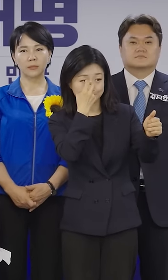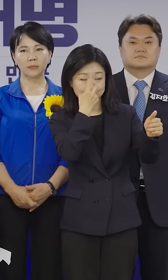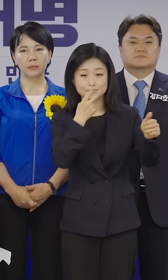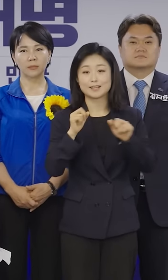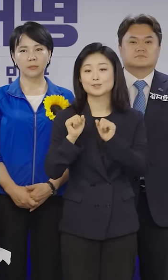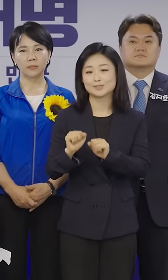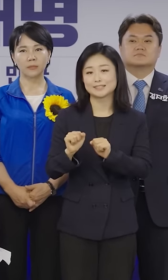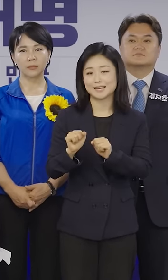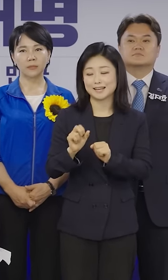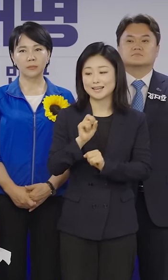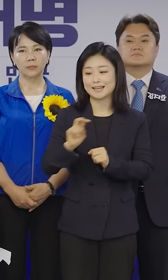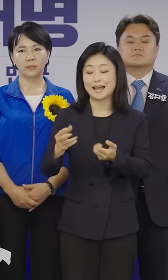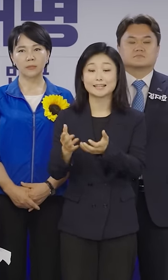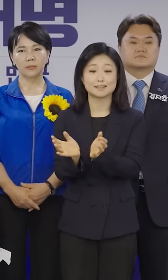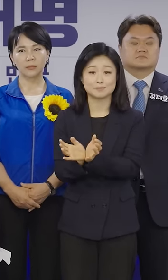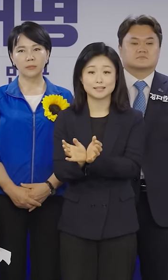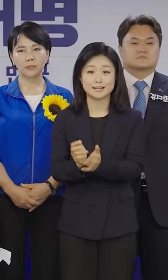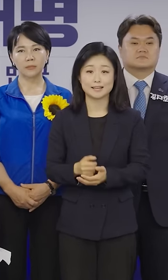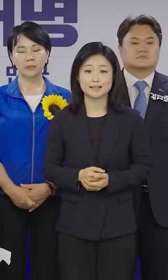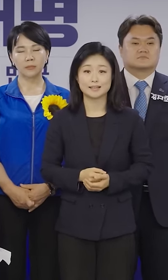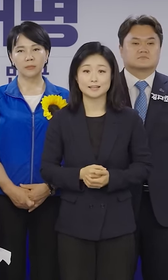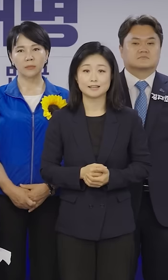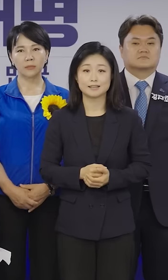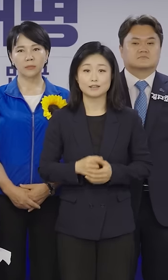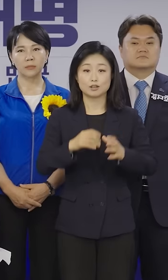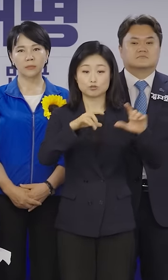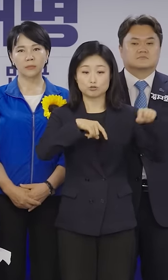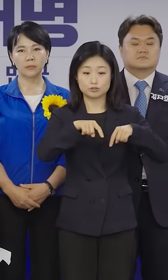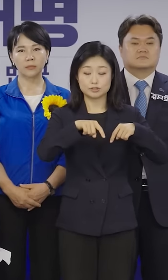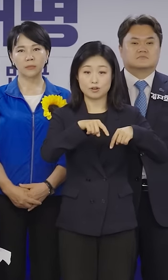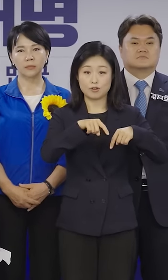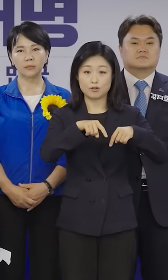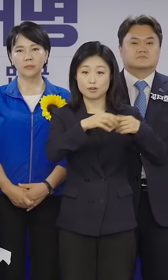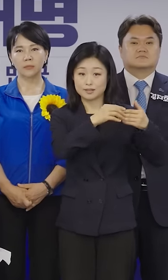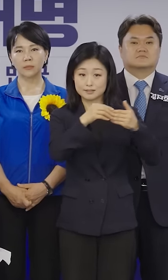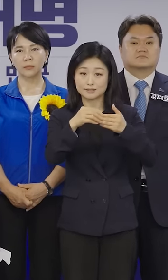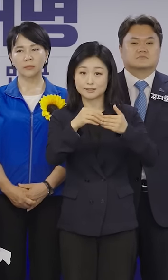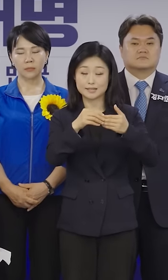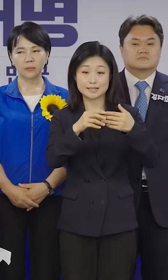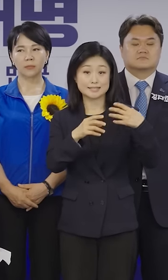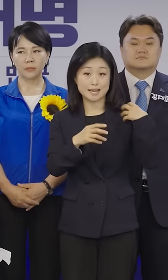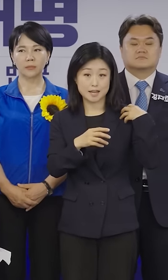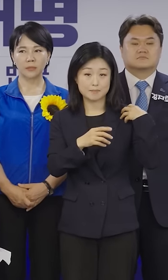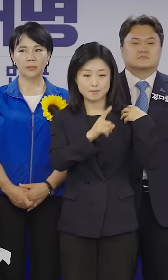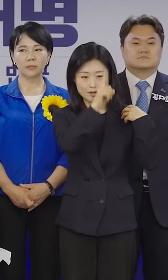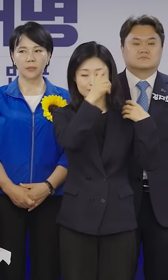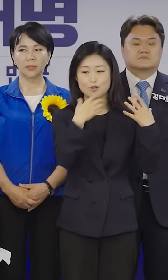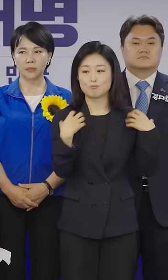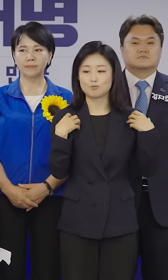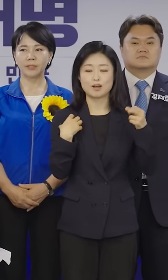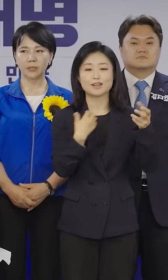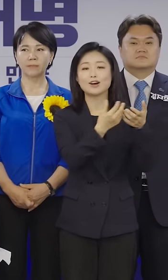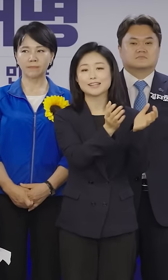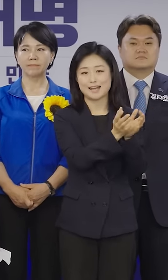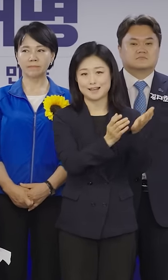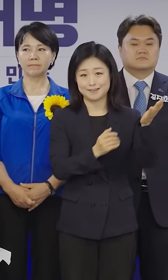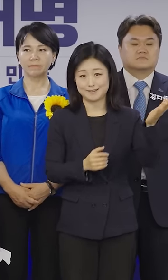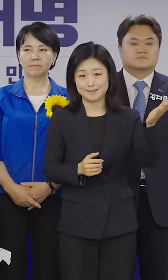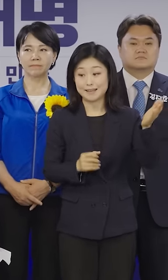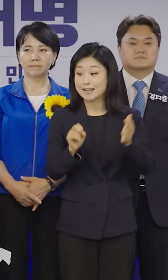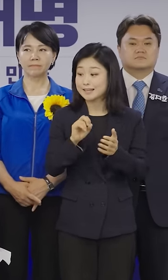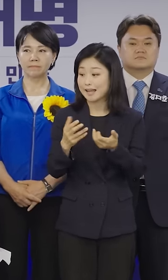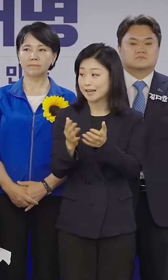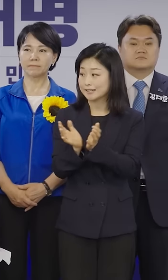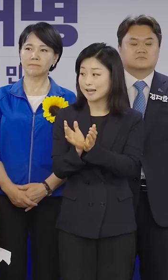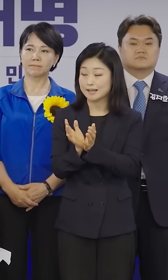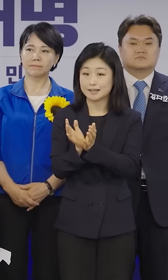하는 존재겠죠. 국정에 대한 기본적인 책임은 정부와 여당이 지는 것입니다.